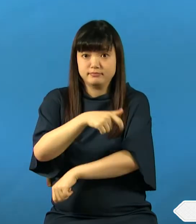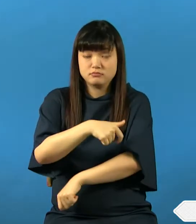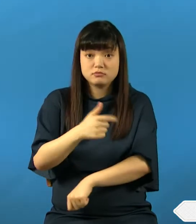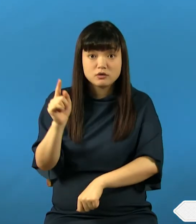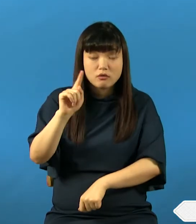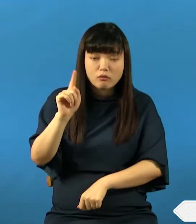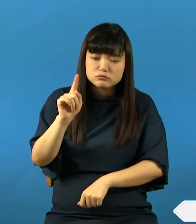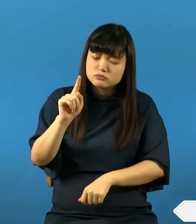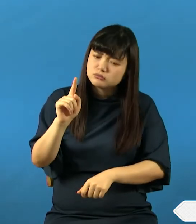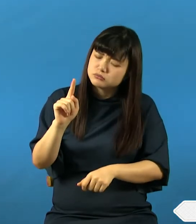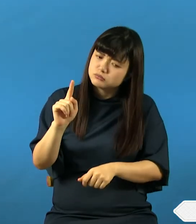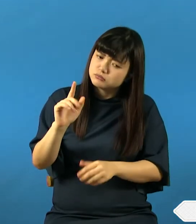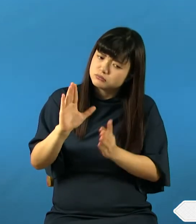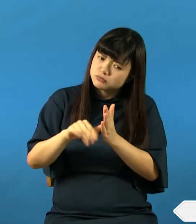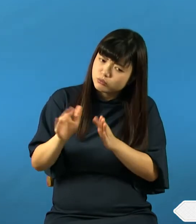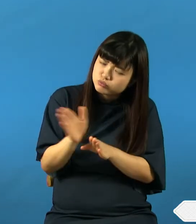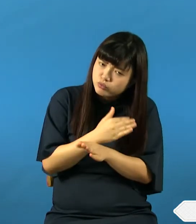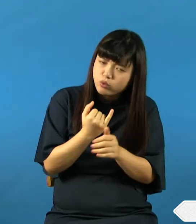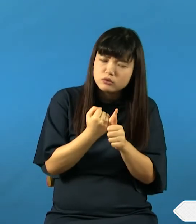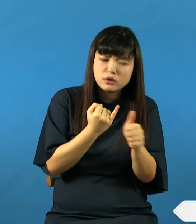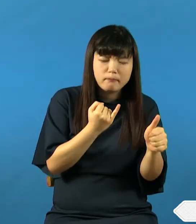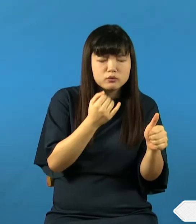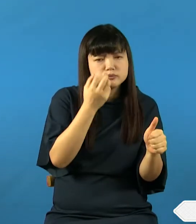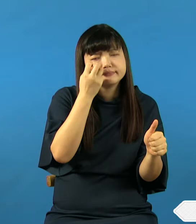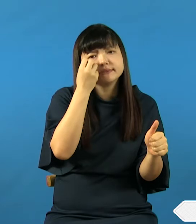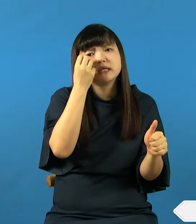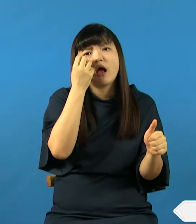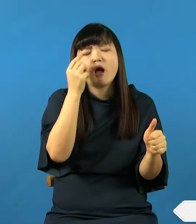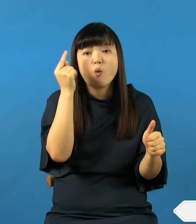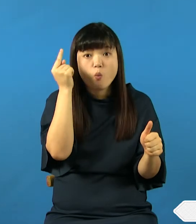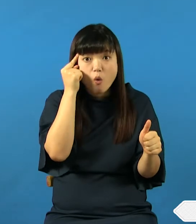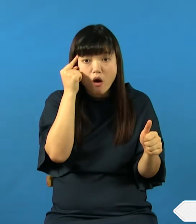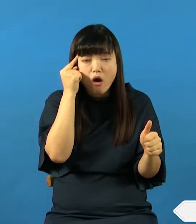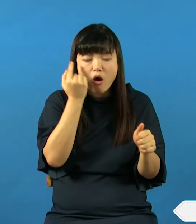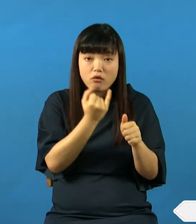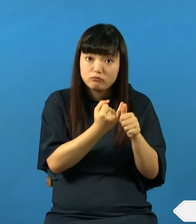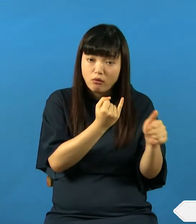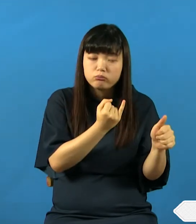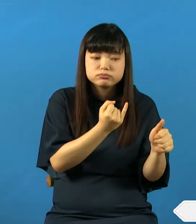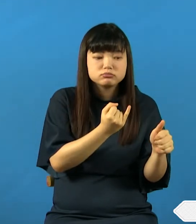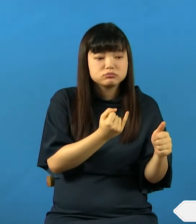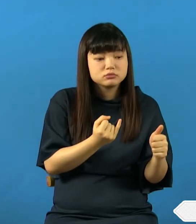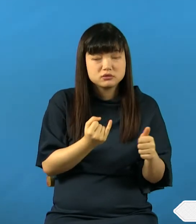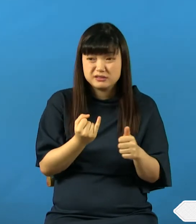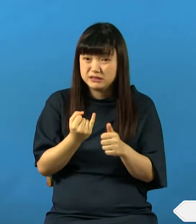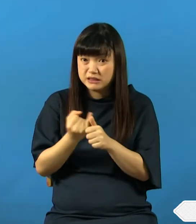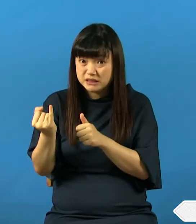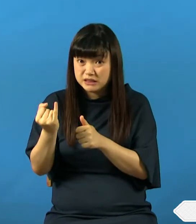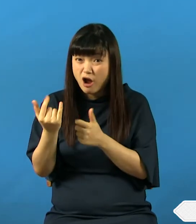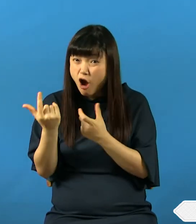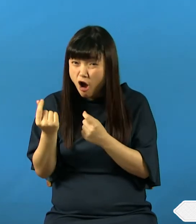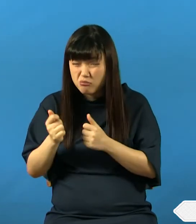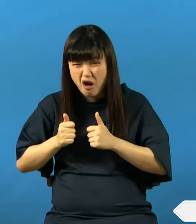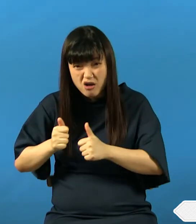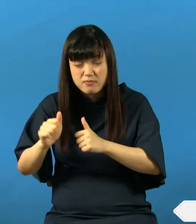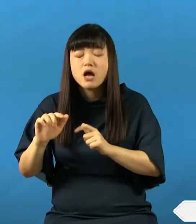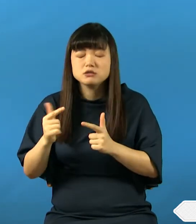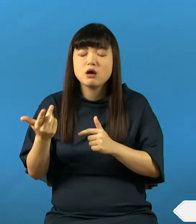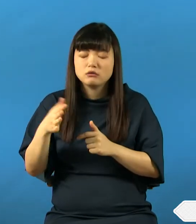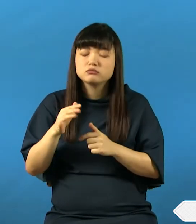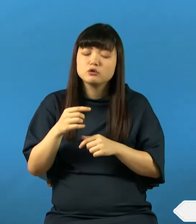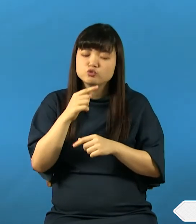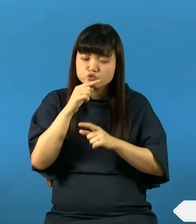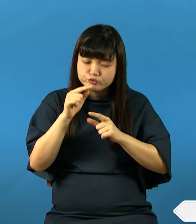분입니다. 그런데 언제부턴가 남편이 좀 이상해졌습니다. 남편은 자기만큼 열심은